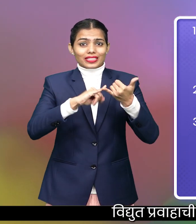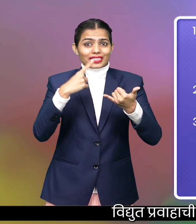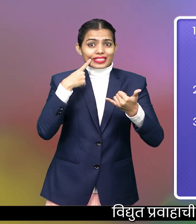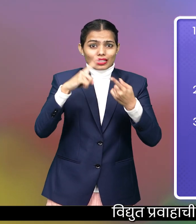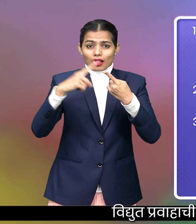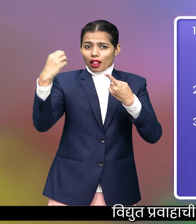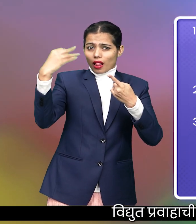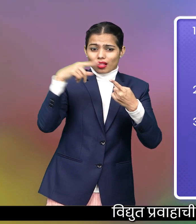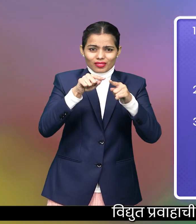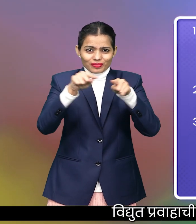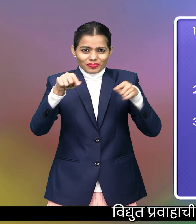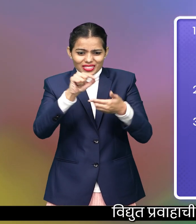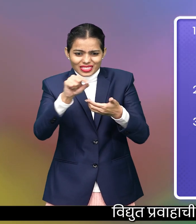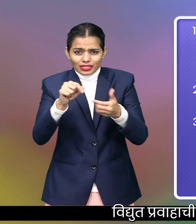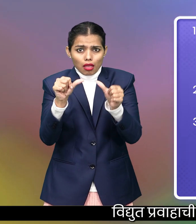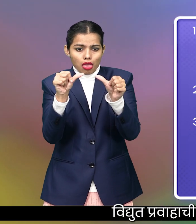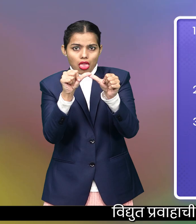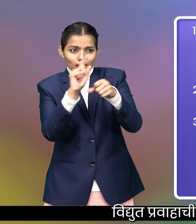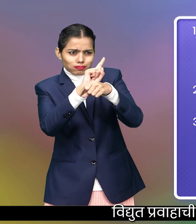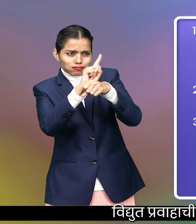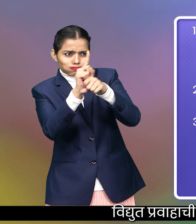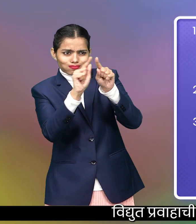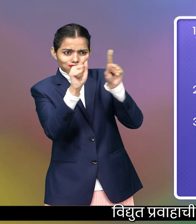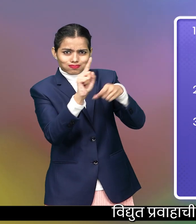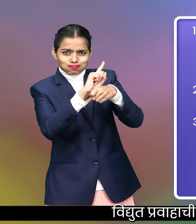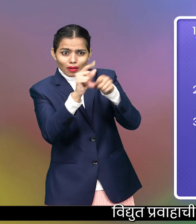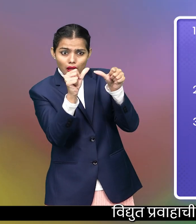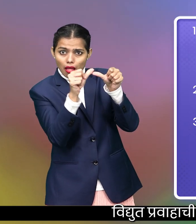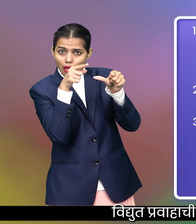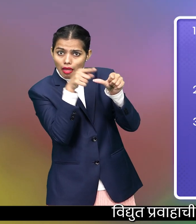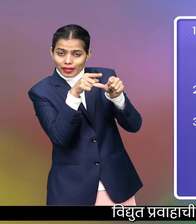विद्युत प्रवाहाची एसआय एकक एम्पियर ए आहे.